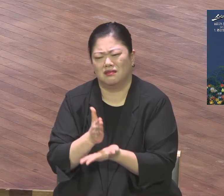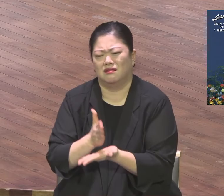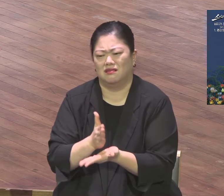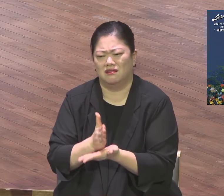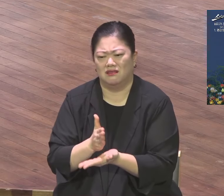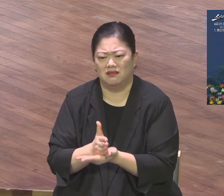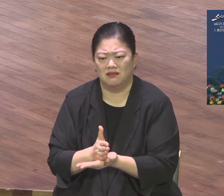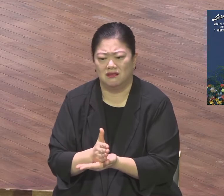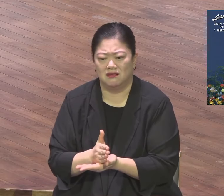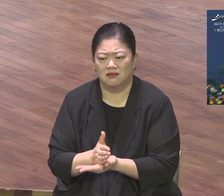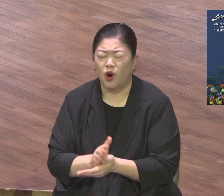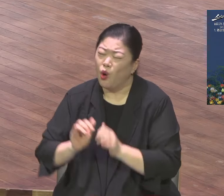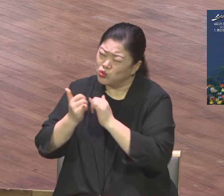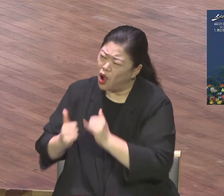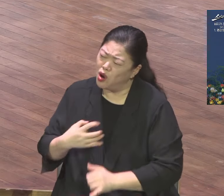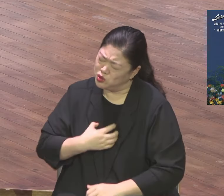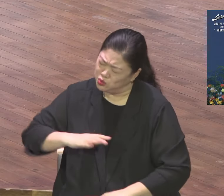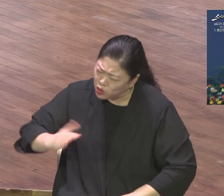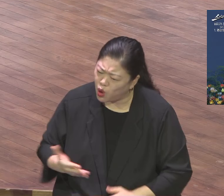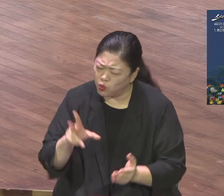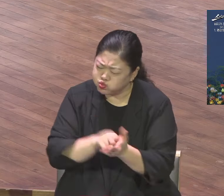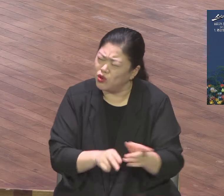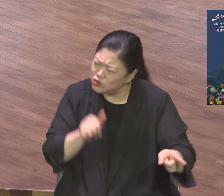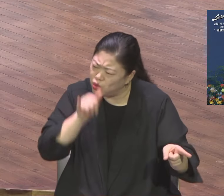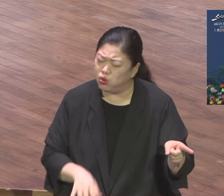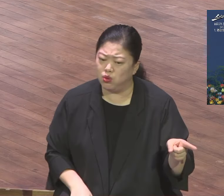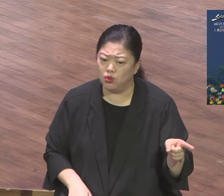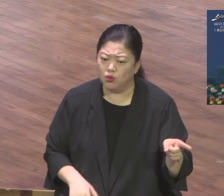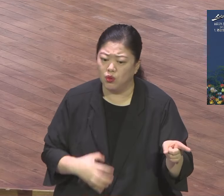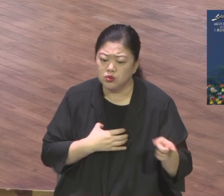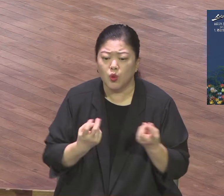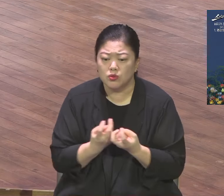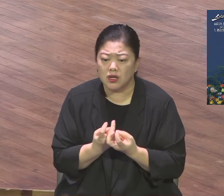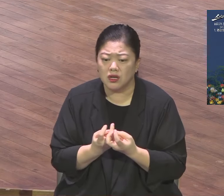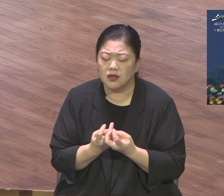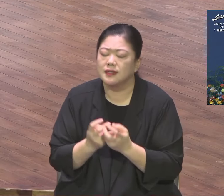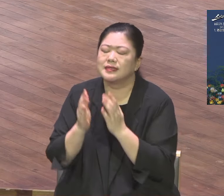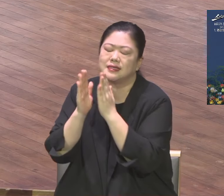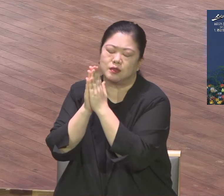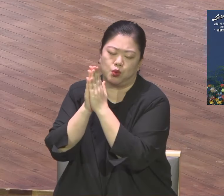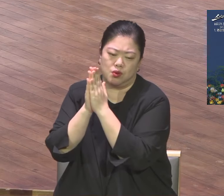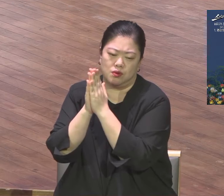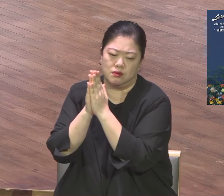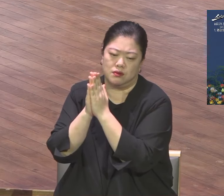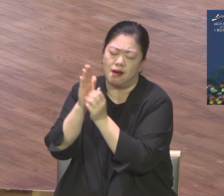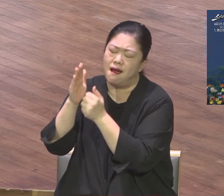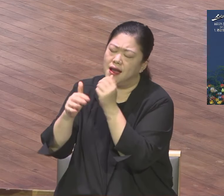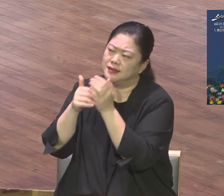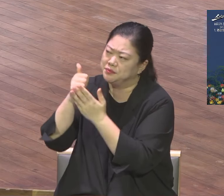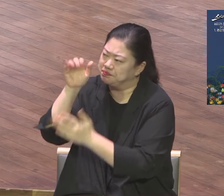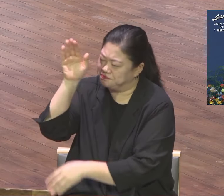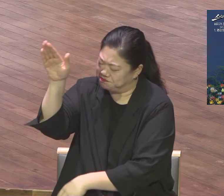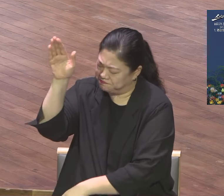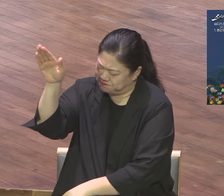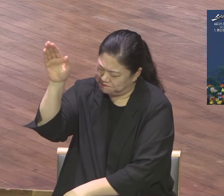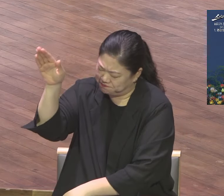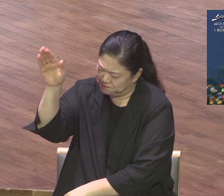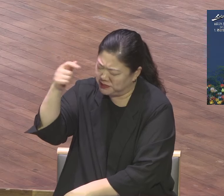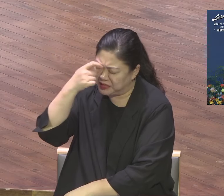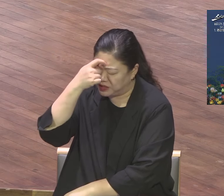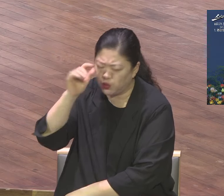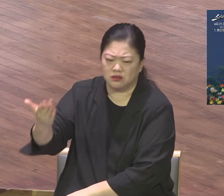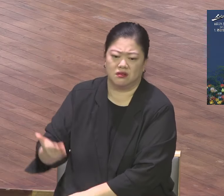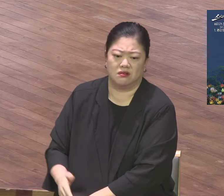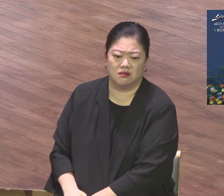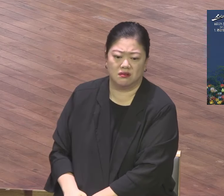어떻게 근심 안 하시고 두려워 안 할 수 있습니까? 문제가 왔는데 기도로 맡겨라. 그래서 우리는 오직 기도란 무기가 있는